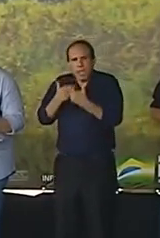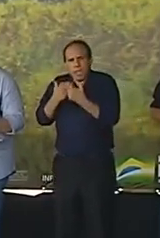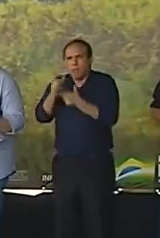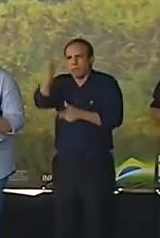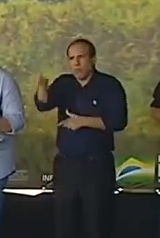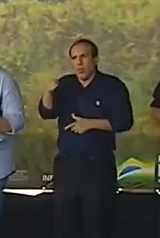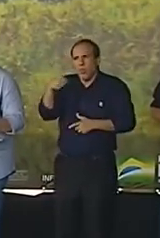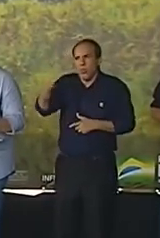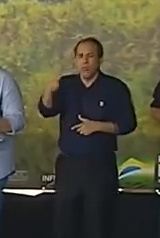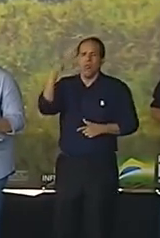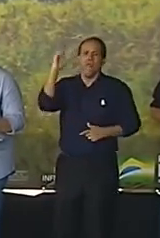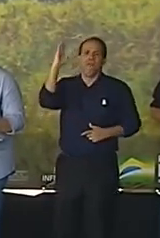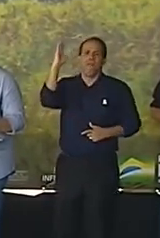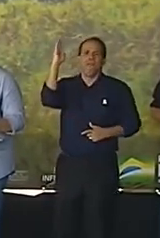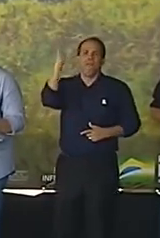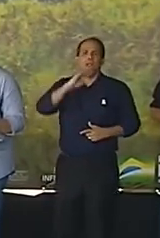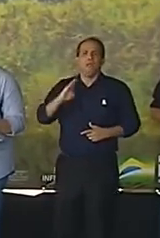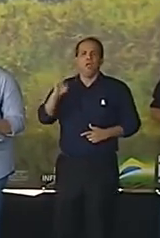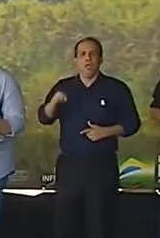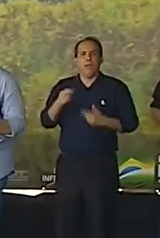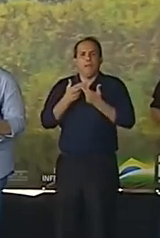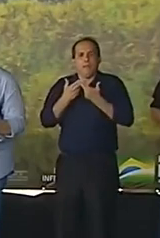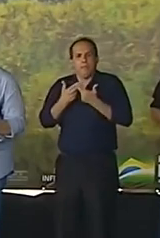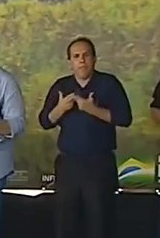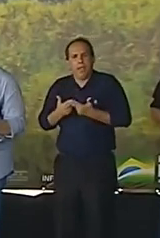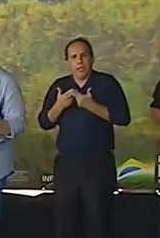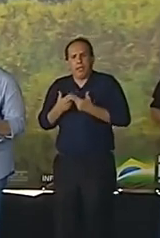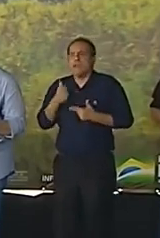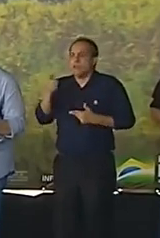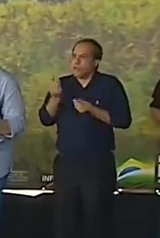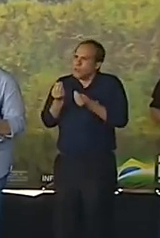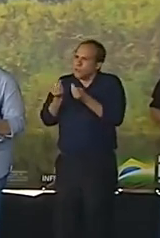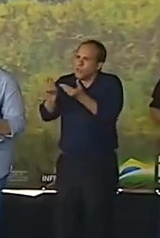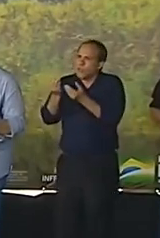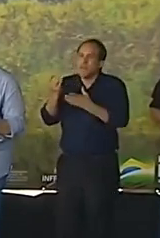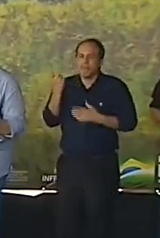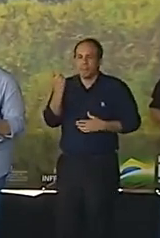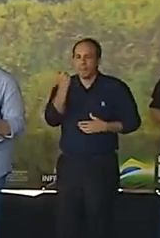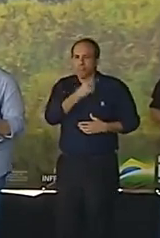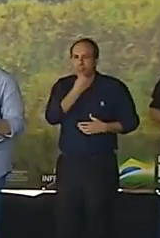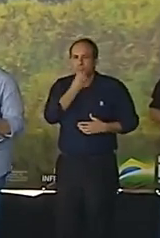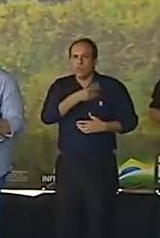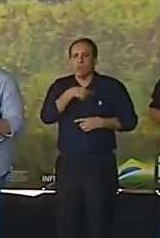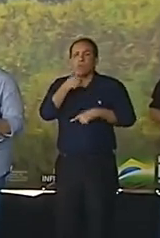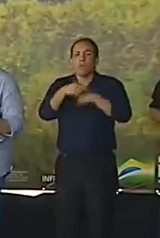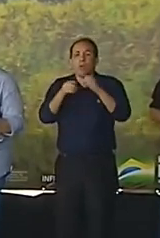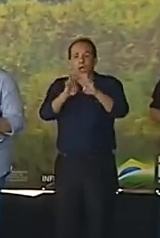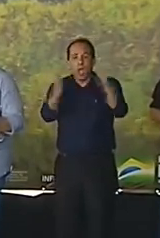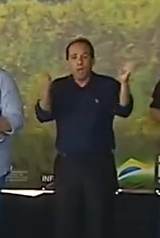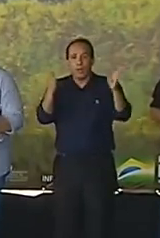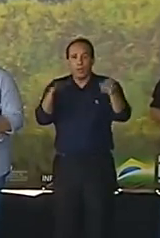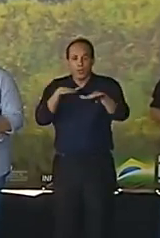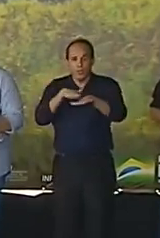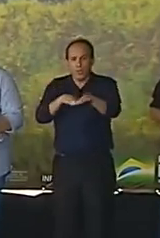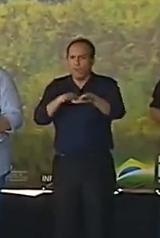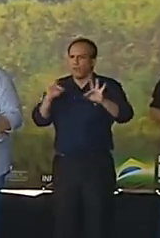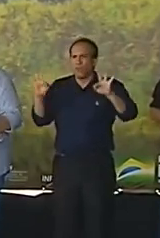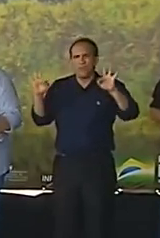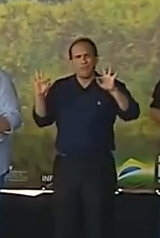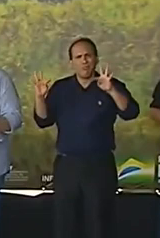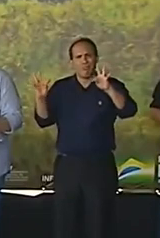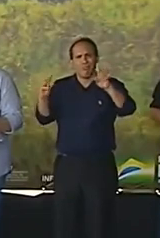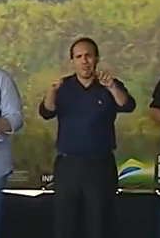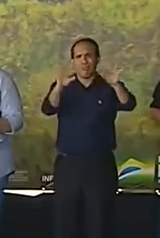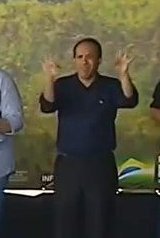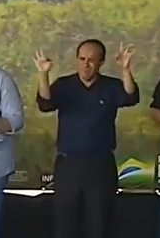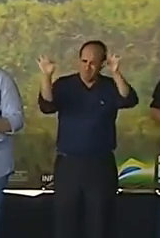brasileiros e se contentavam com tão pouco. Quando a gente liberou o tráfego, já era uma felicidade, já